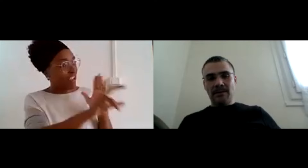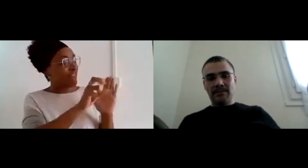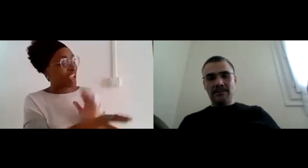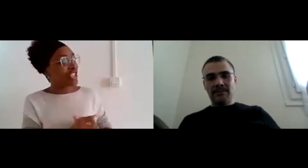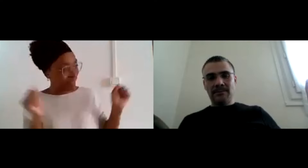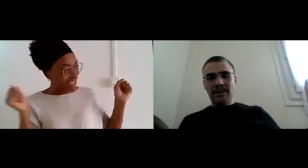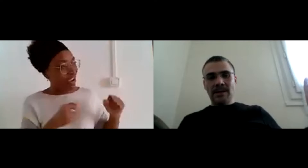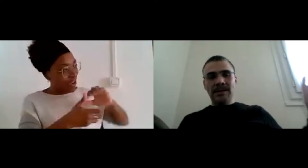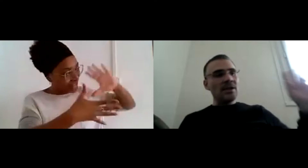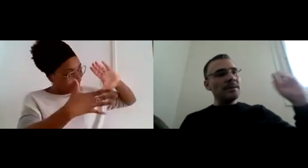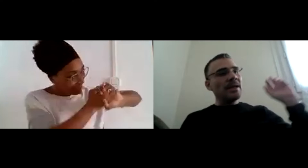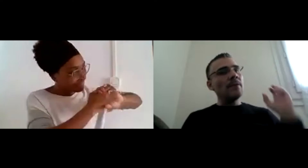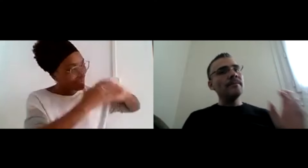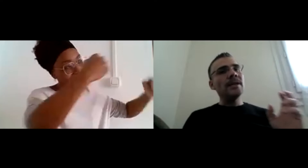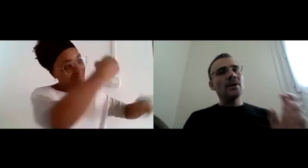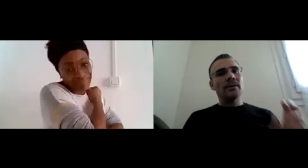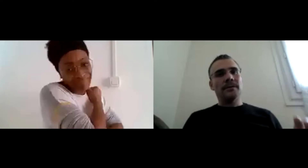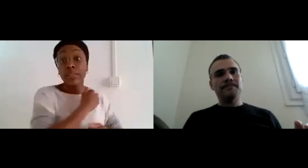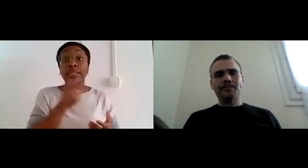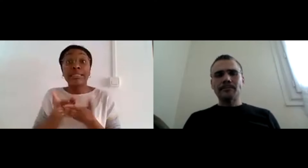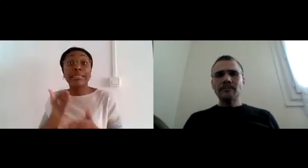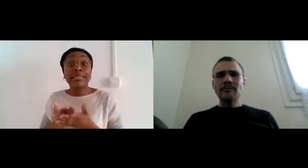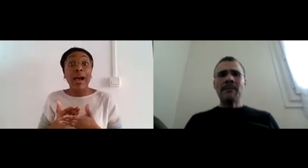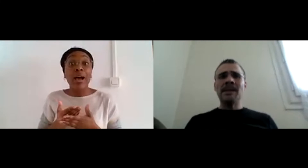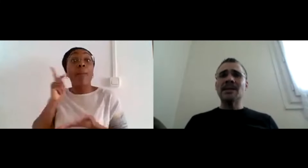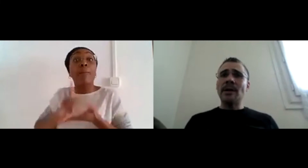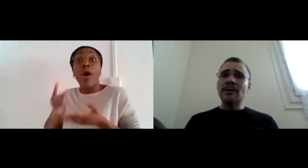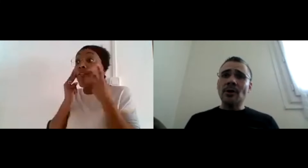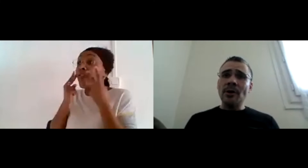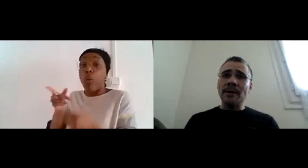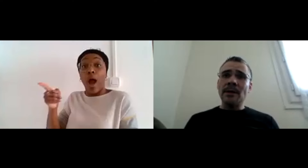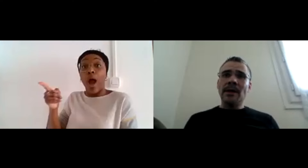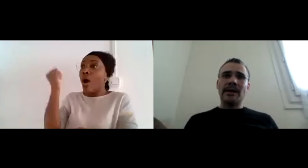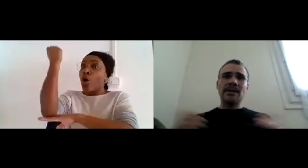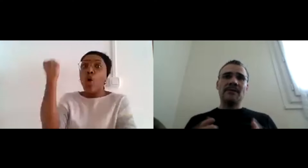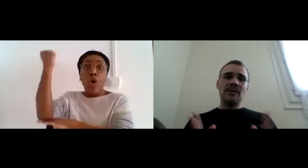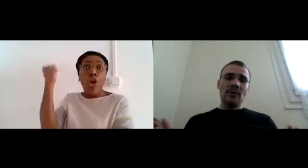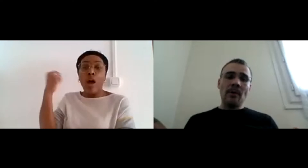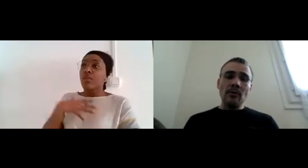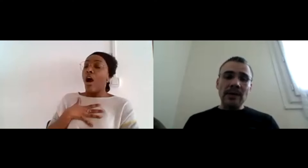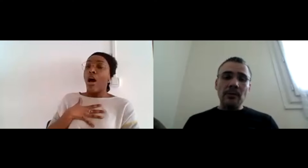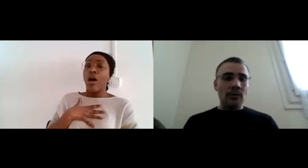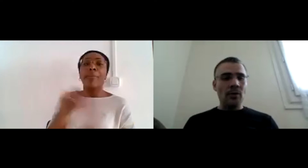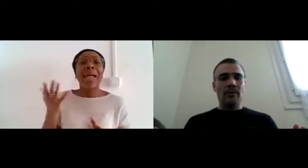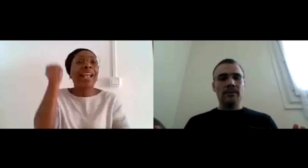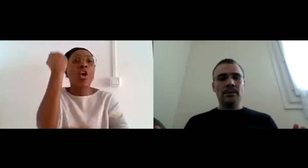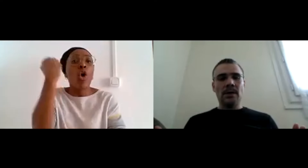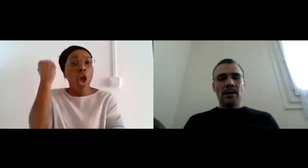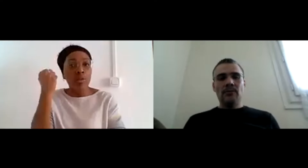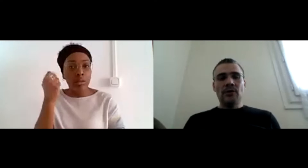ça. Ces hommes étaient comme des colonnes. Mais est-ce que être colonne est réservé seulement aux apôtres?